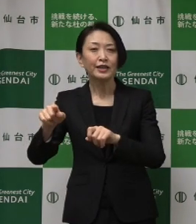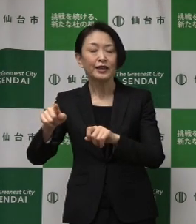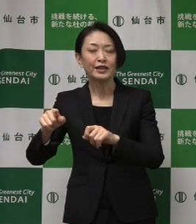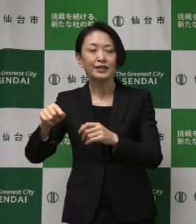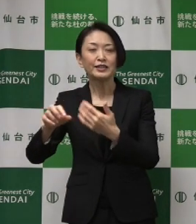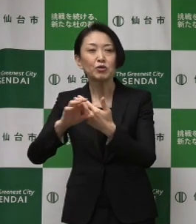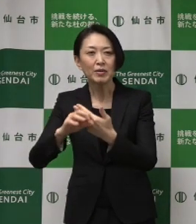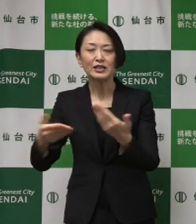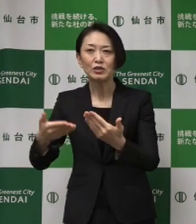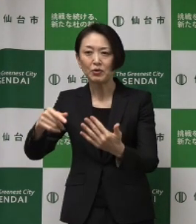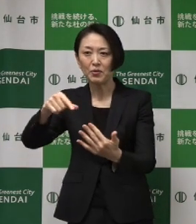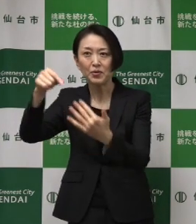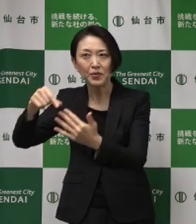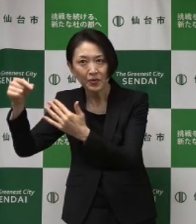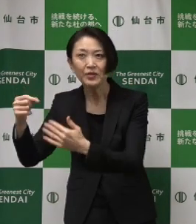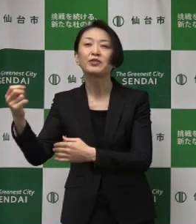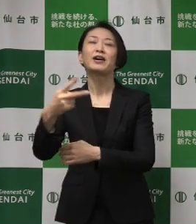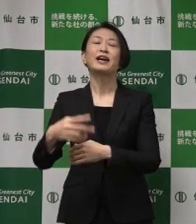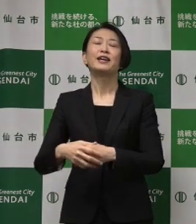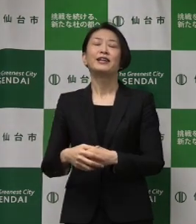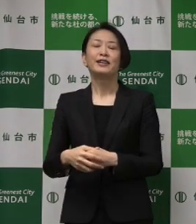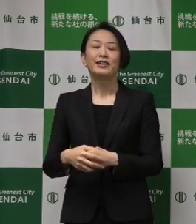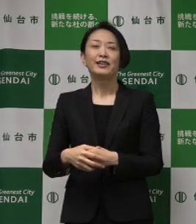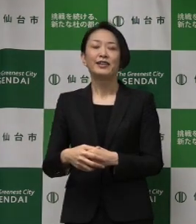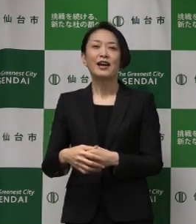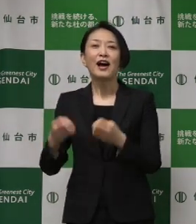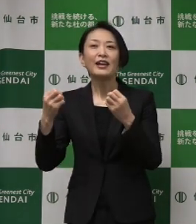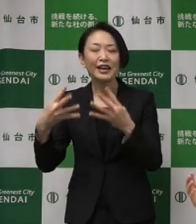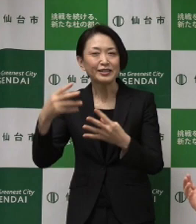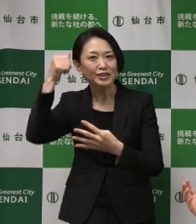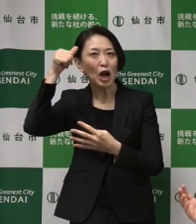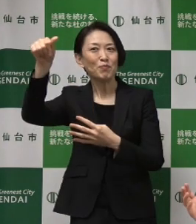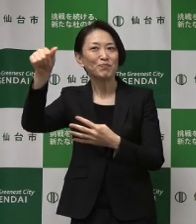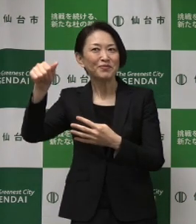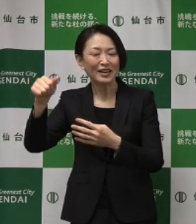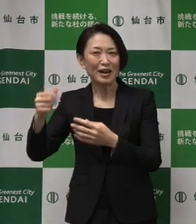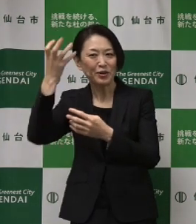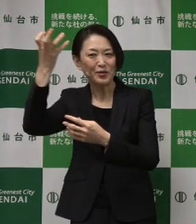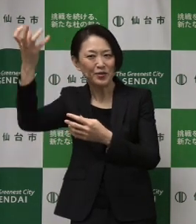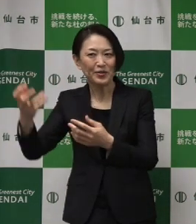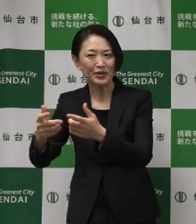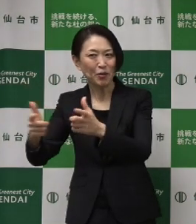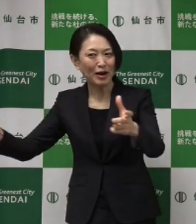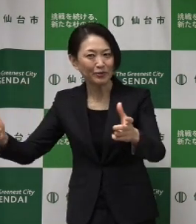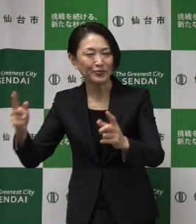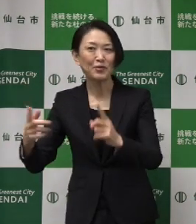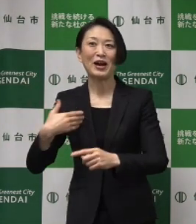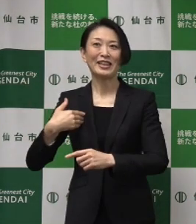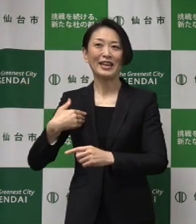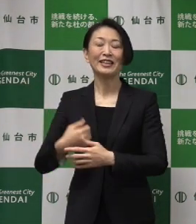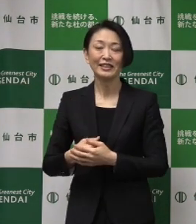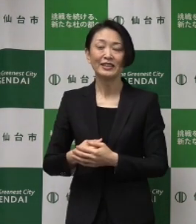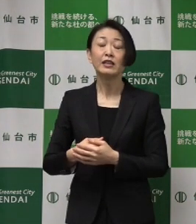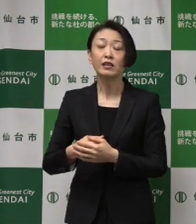雇用も生まれてくるかもしれない、あるいはさまざまなアイディアが広がっていくかもしれない、そういうことがですね、町全